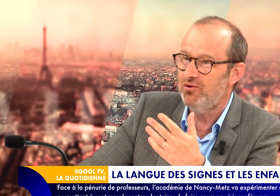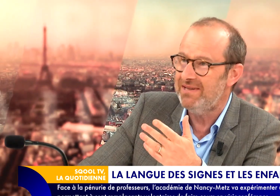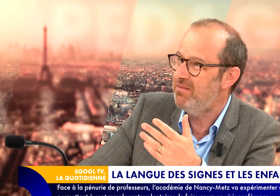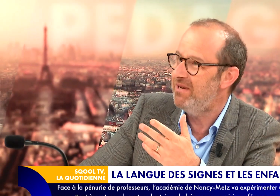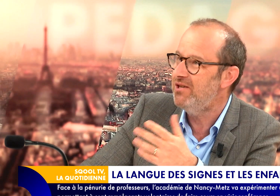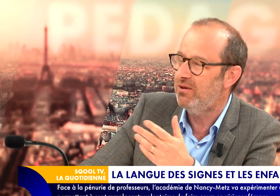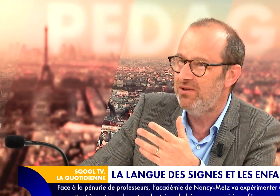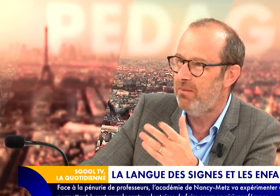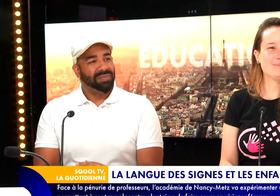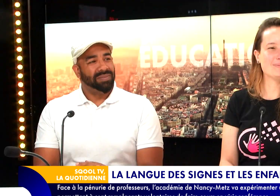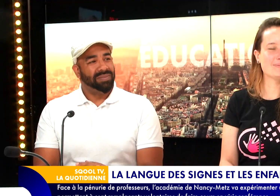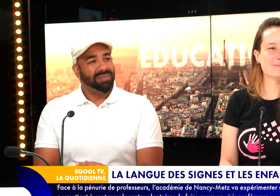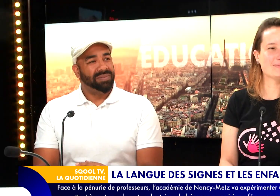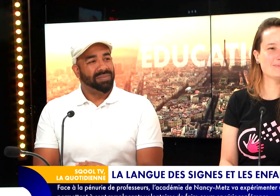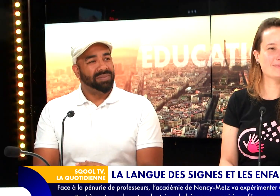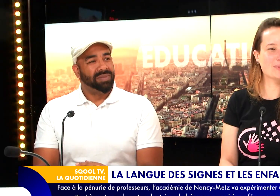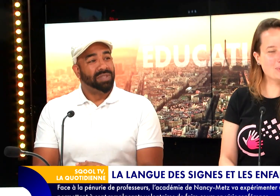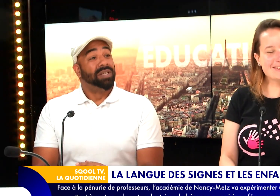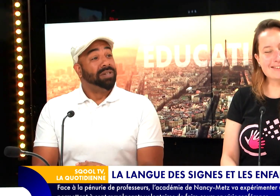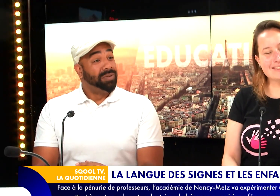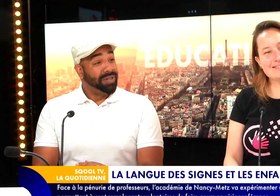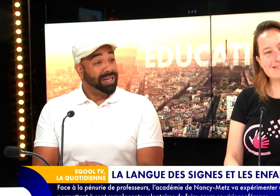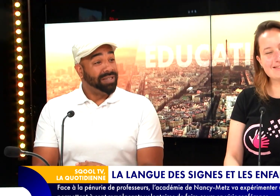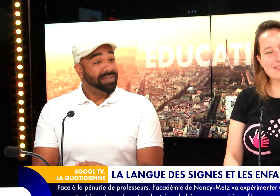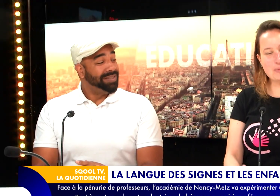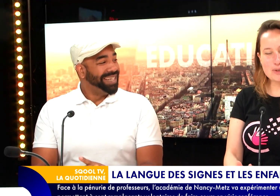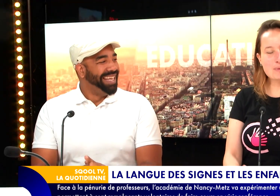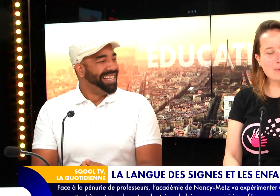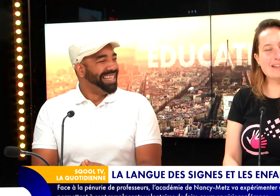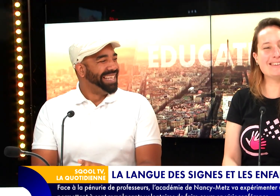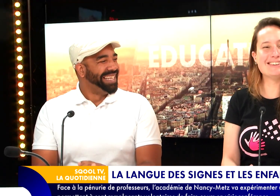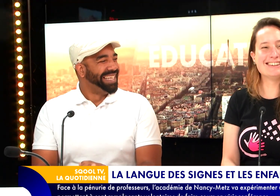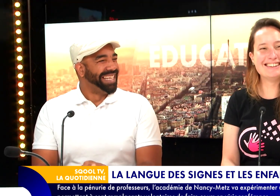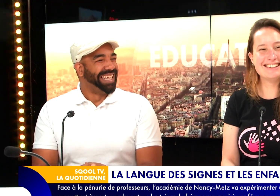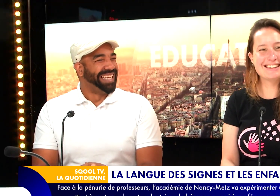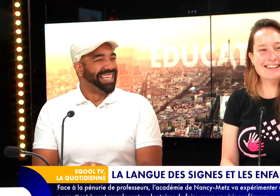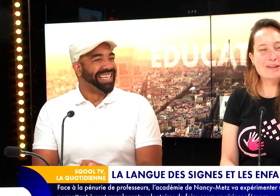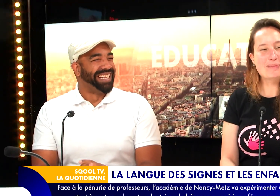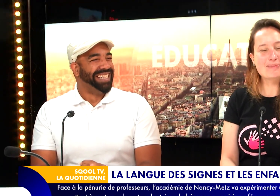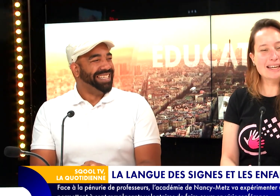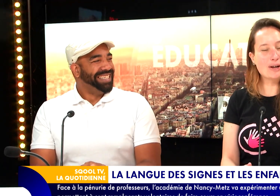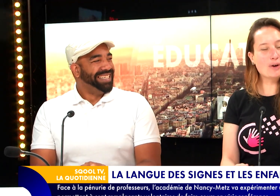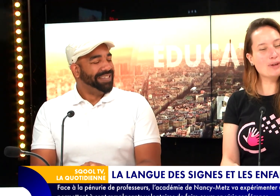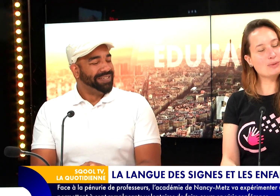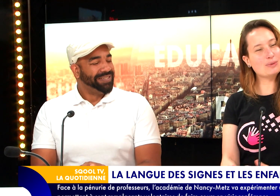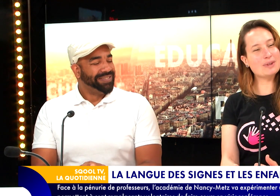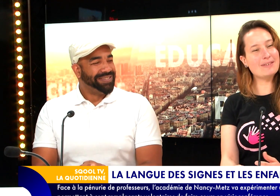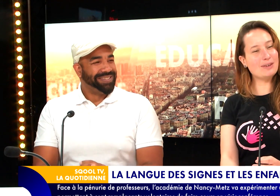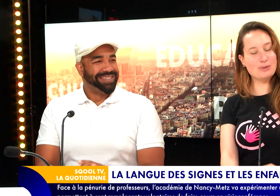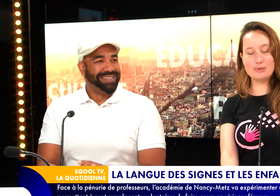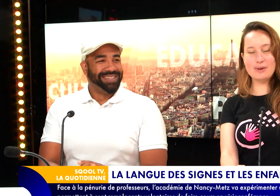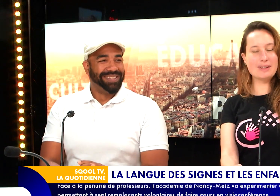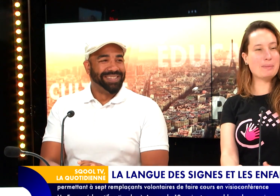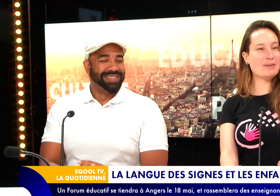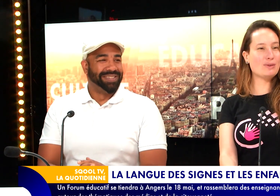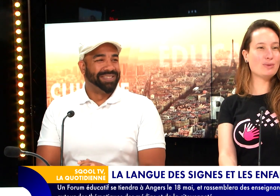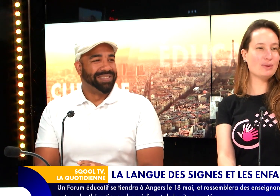bonjour Seb et Mélie, j'aurais pu dire pratique et idée. Oui, c'est ça. Vous, vous êtes idée? Moi, je m'appelle idée. Alors racontez, pourquoi vous appelez idée? Alors en fait, on travaille souvent avec des personnes